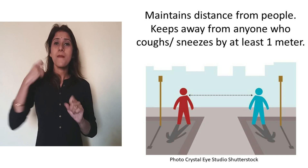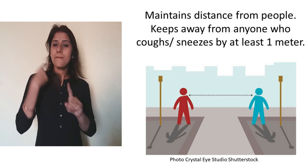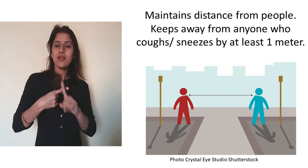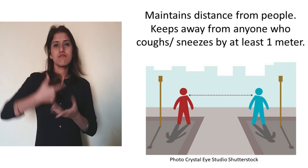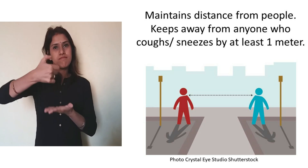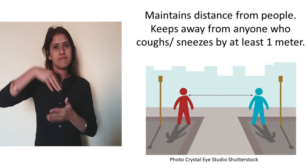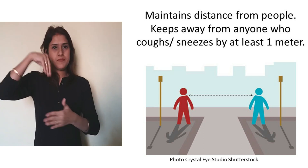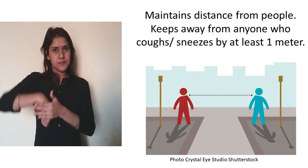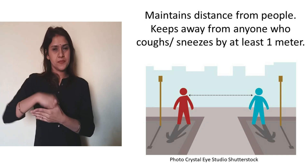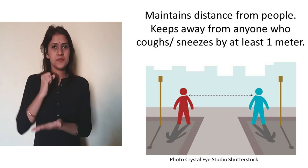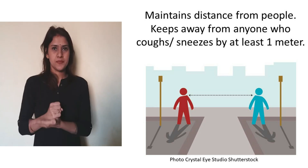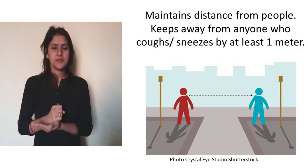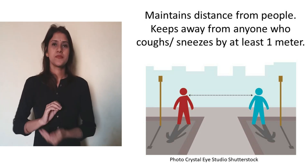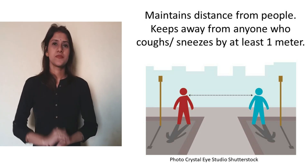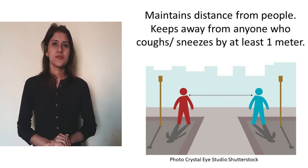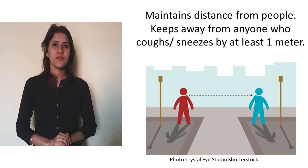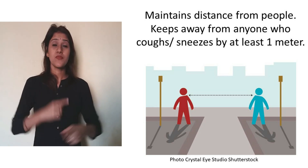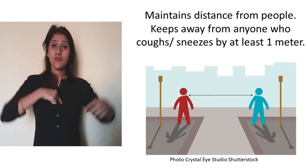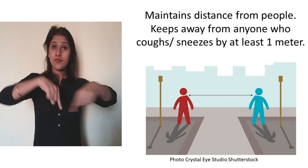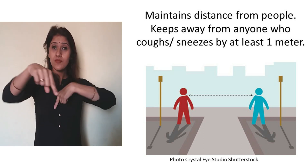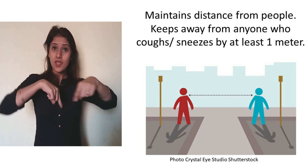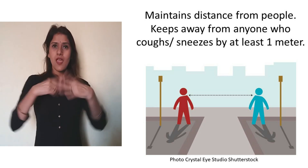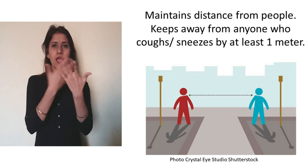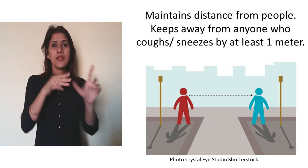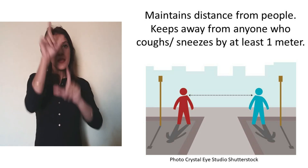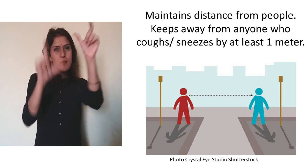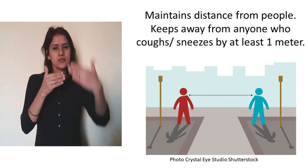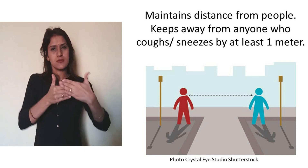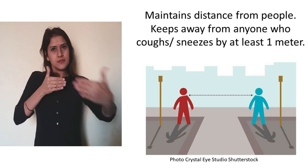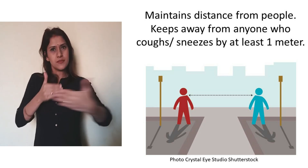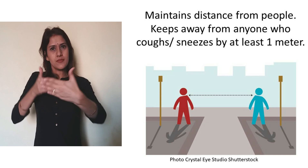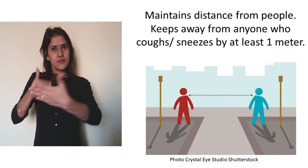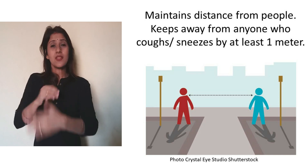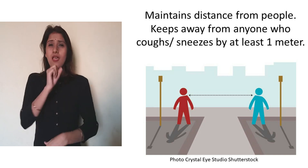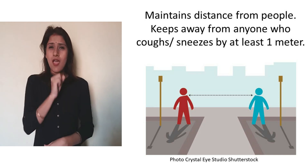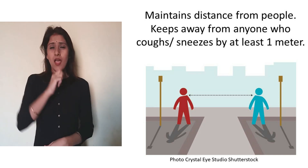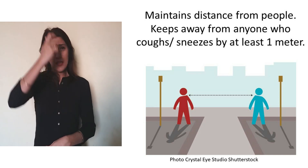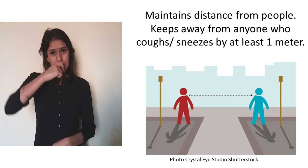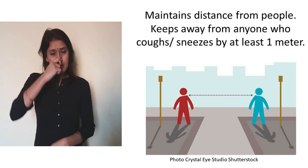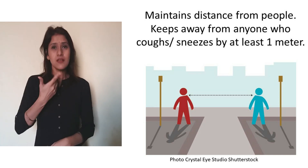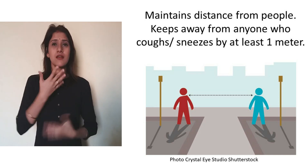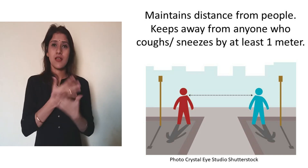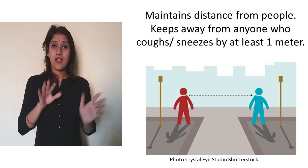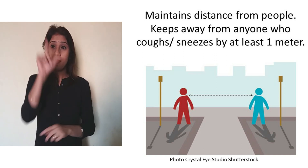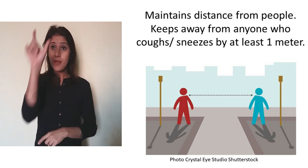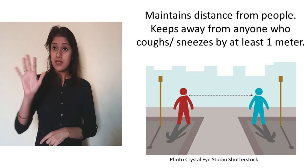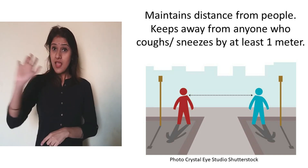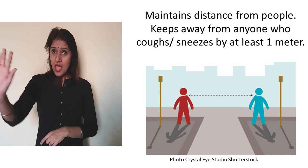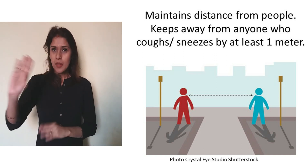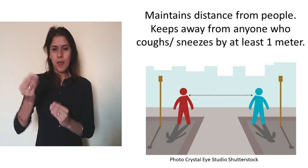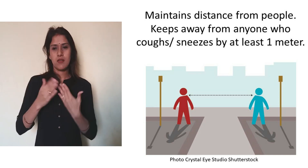में रखें। यात्रा करते समय लोगों से दूरी बनाए रखें। खांसते, छींकने वाले व्यक्ति से